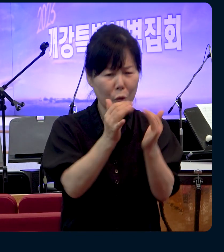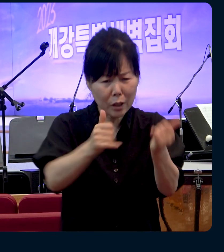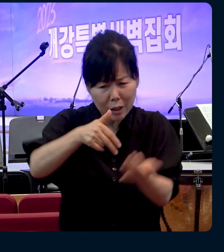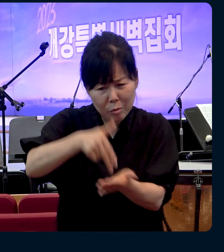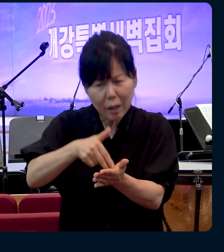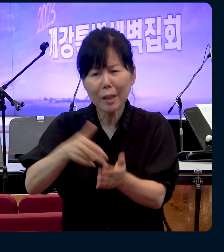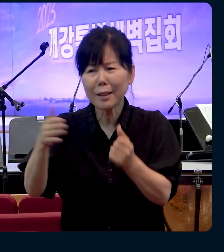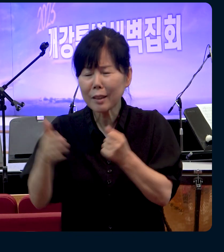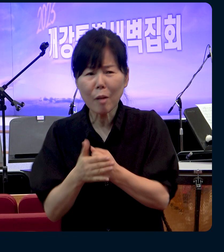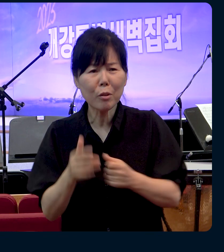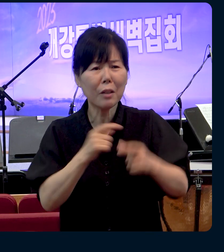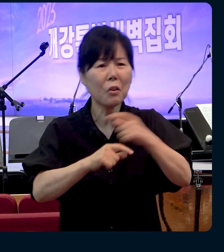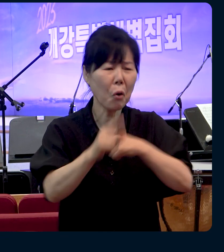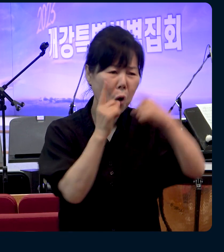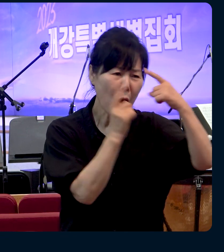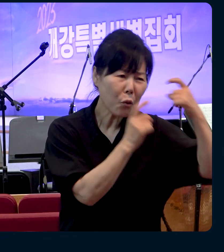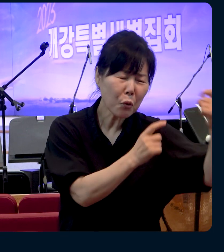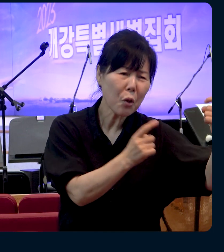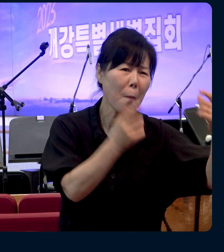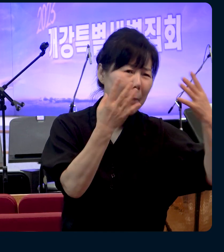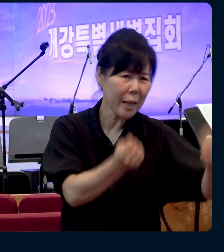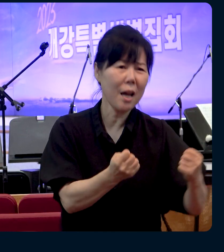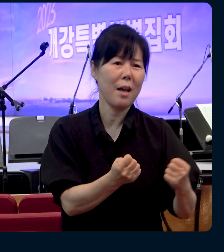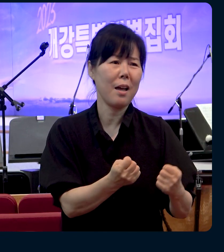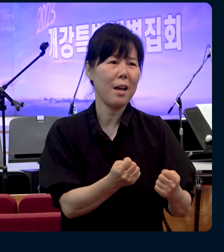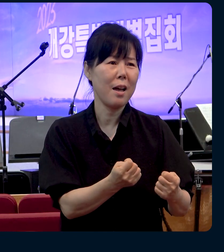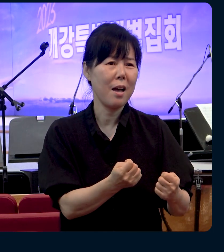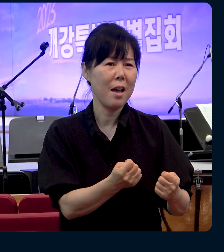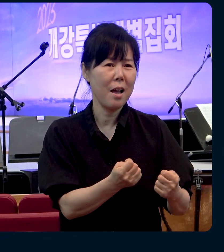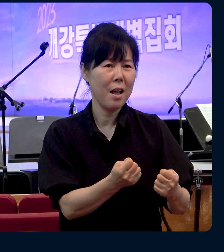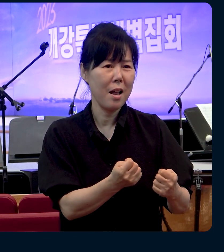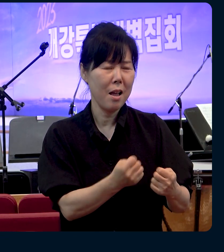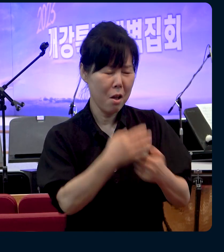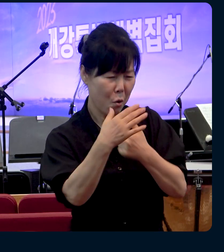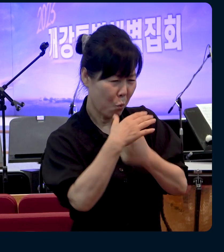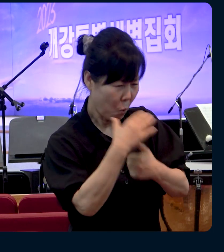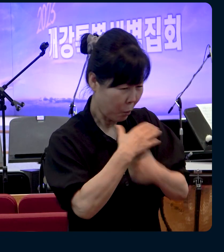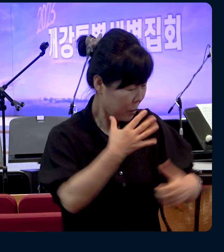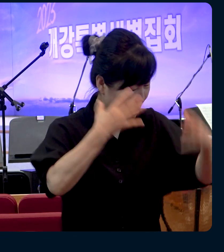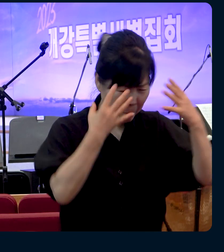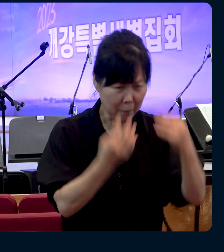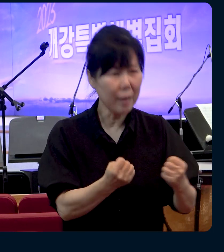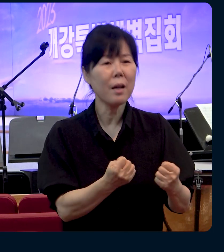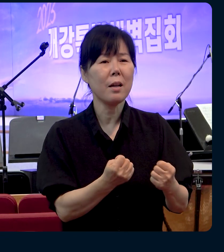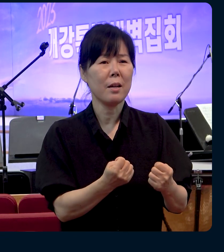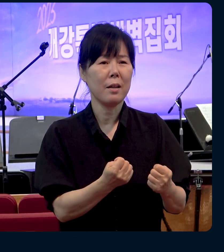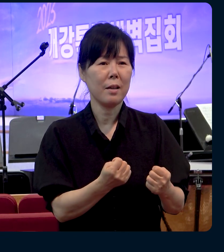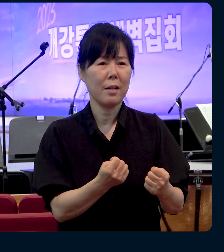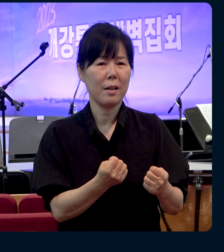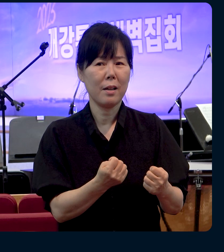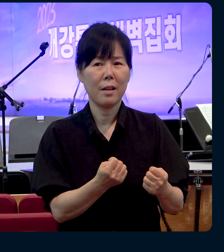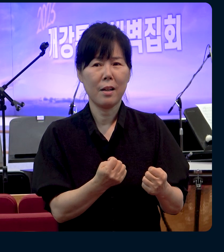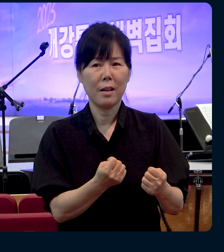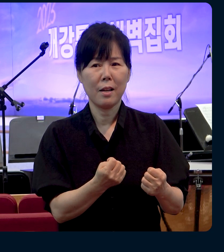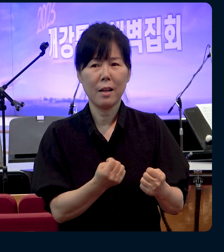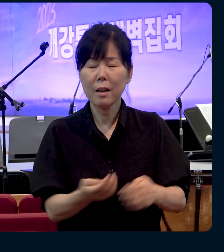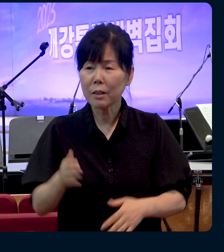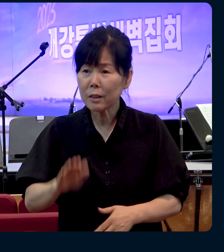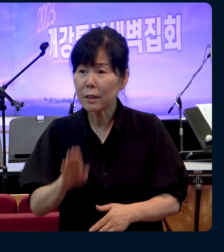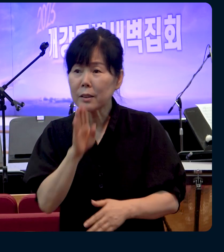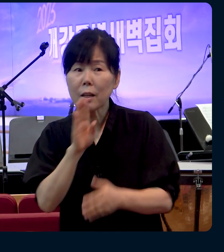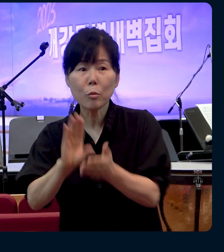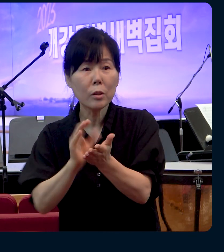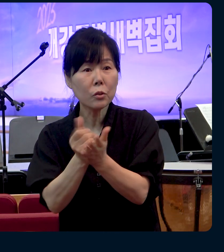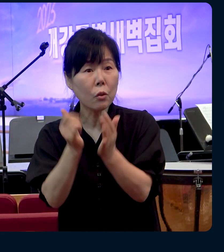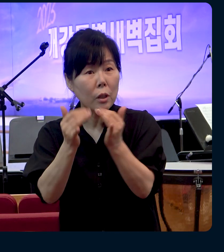오히려 그리스도인이기 때문에 더 많은 유혹과 혹은 핍박과 환난을 받을 수도 있는 거예요. 자,